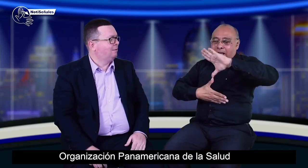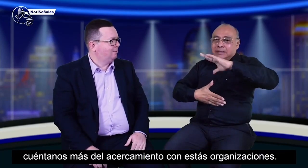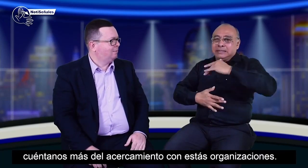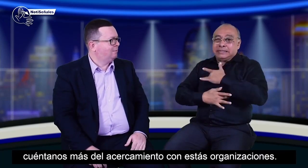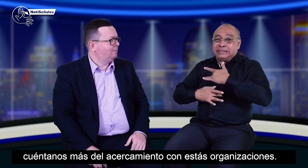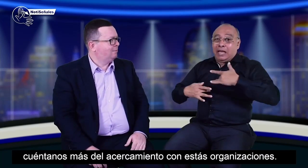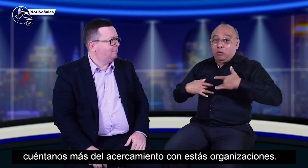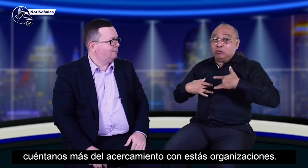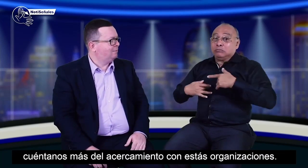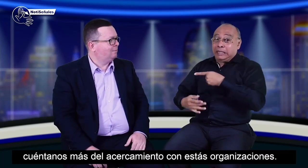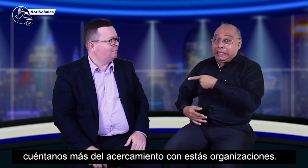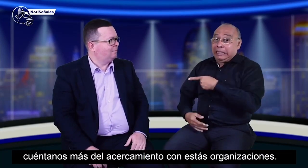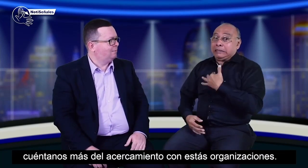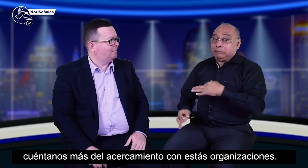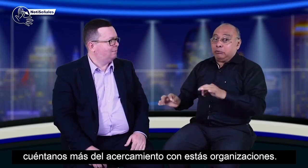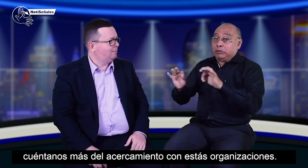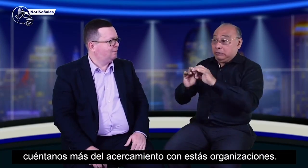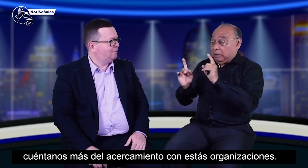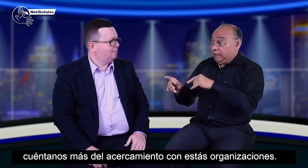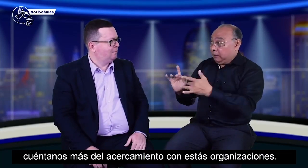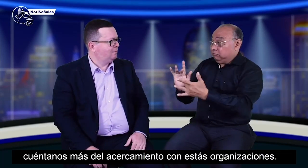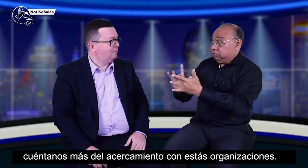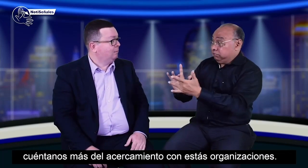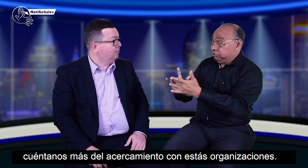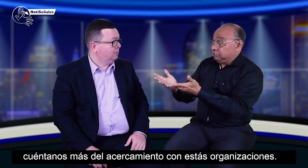Cuéntanos más del acercamiento con estas organizaciones.